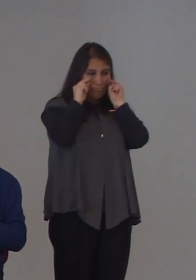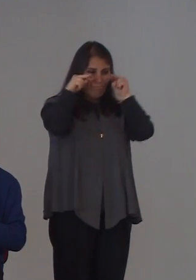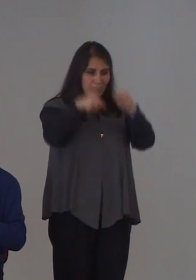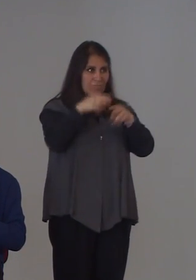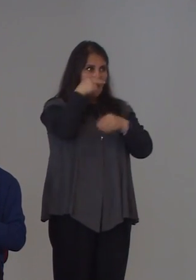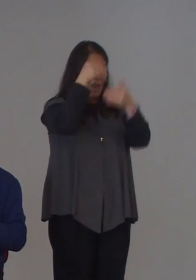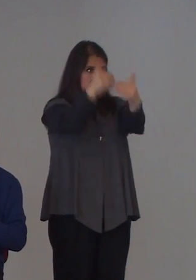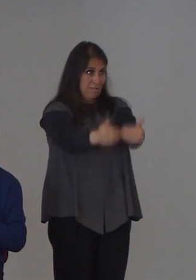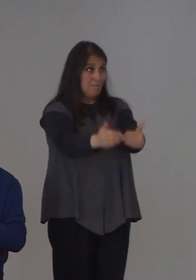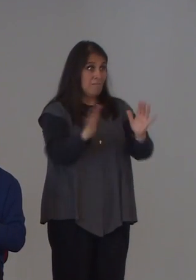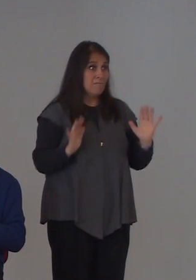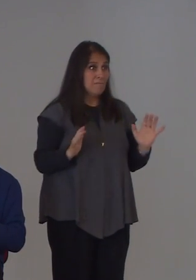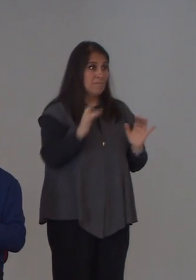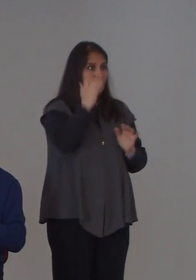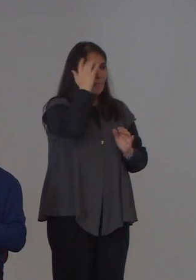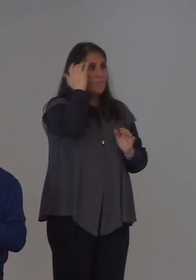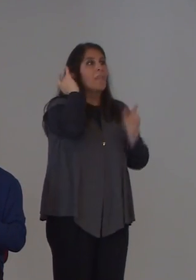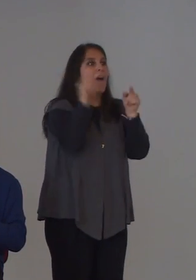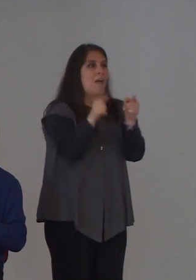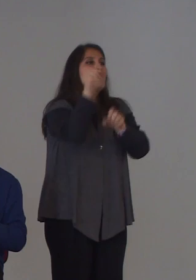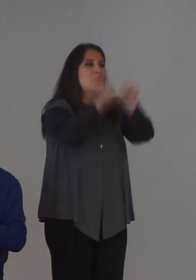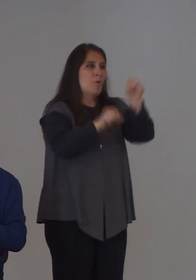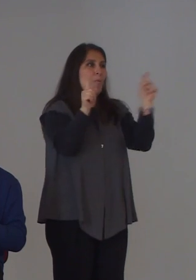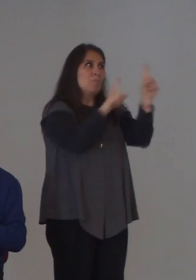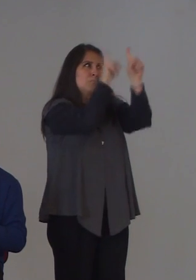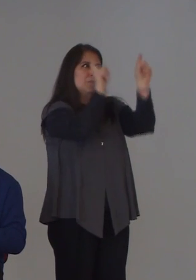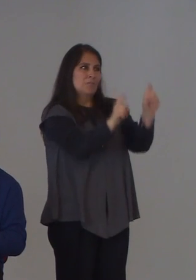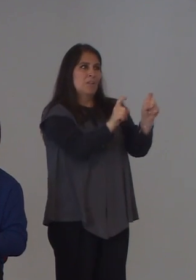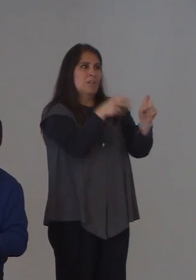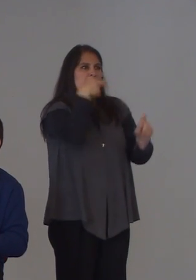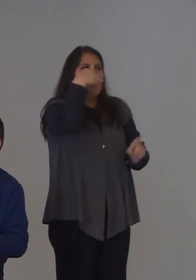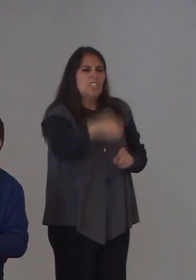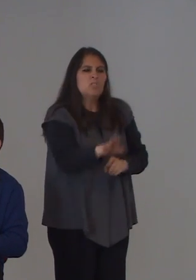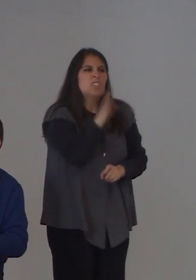vale la pena preguntarnos quién es el niño que tengo delante. Bueno, gracias.